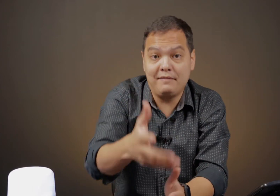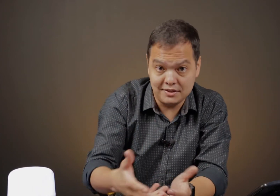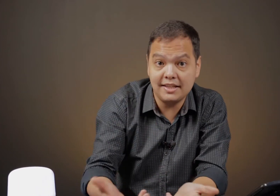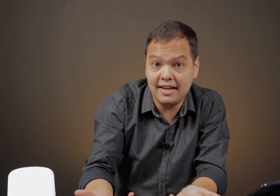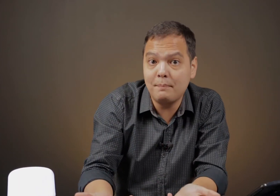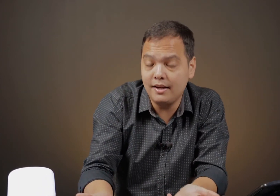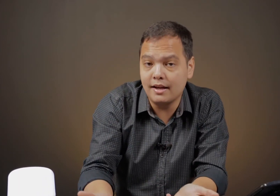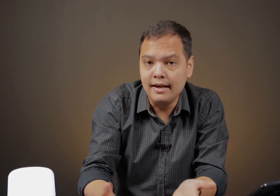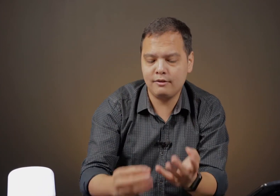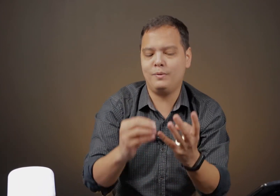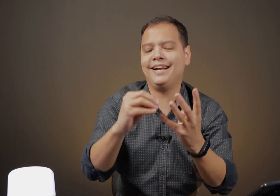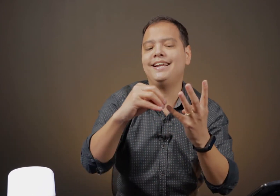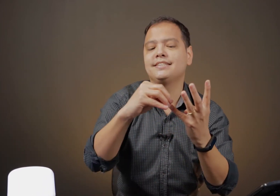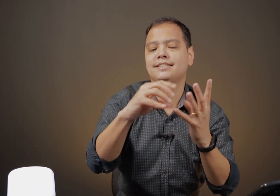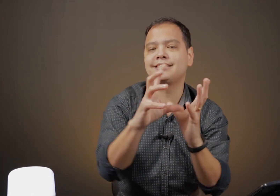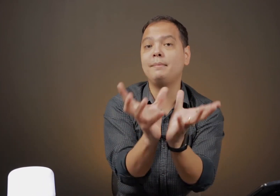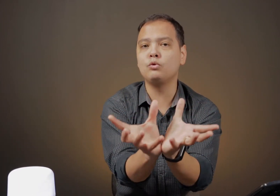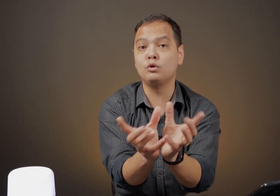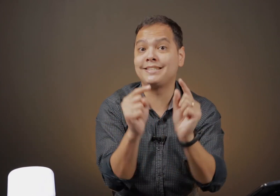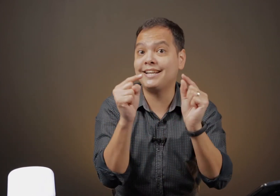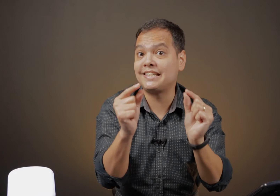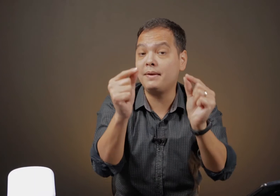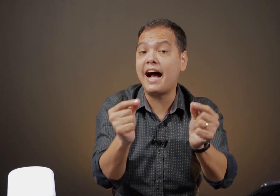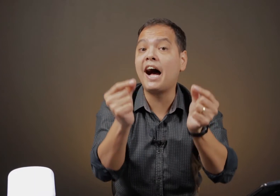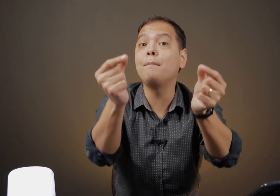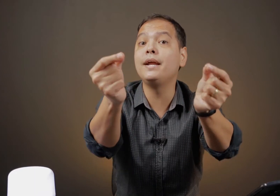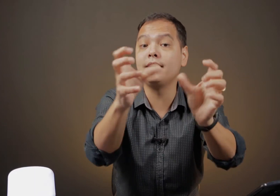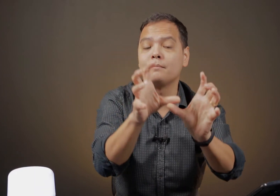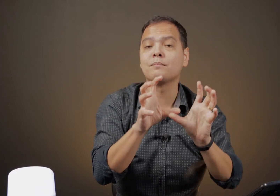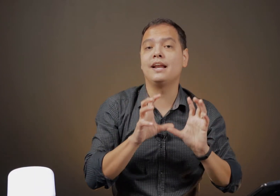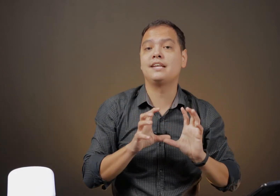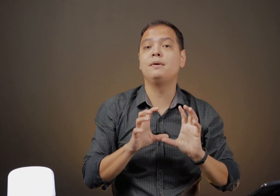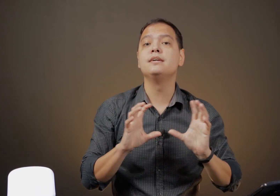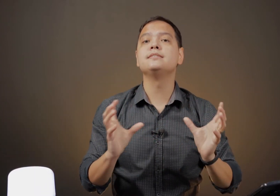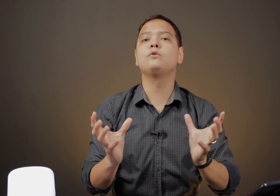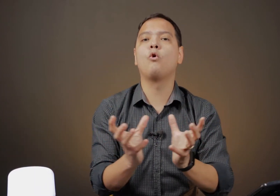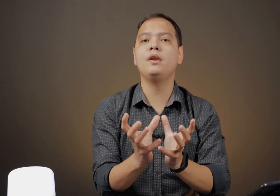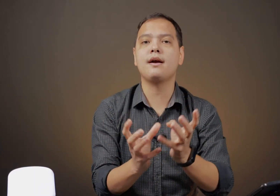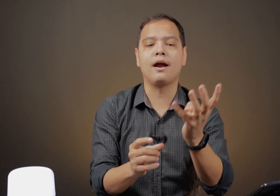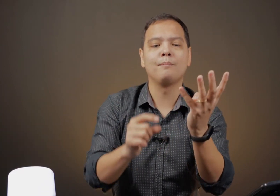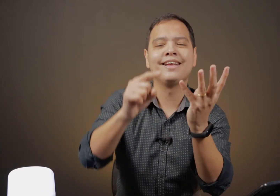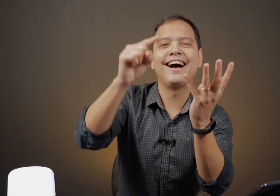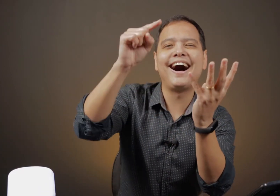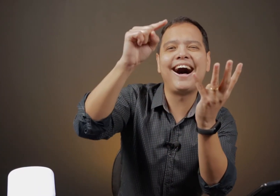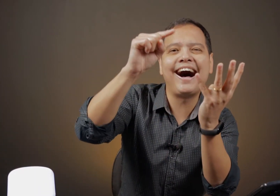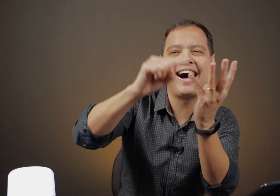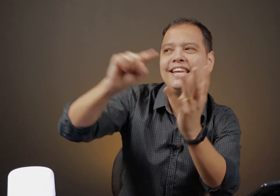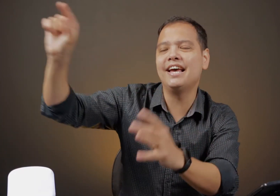você ainda tenha que aprender. Então não é que a criança sabe tudo, mas ela sabe aprender. Ela sabe se comunicar. Aí ela